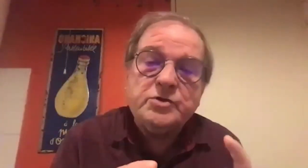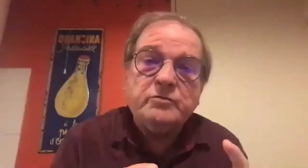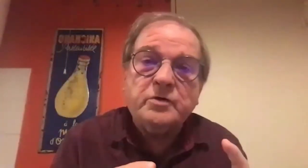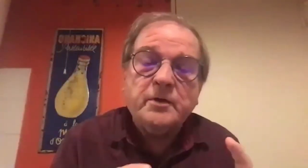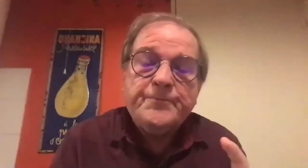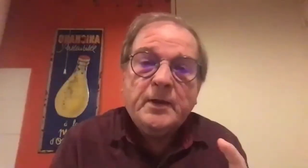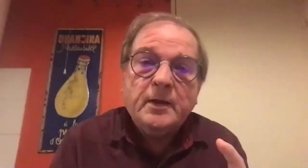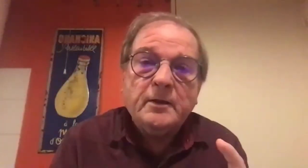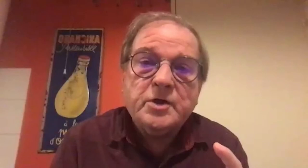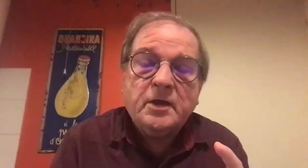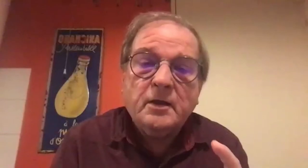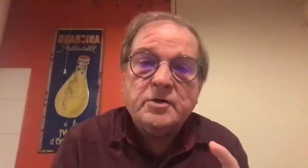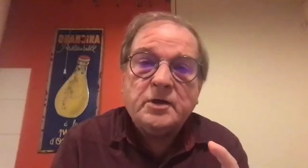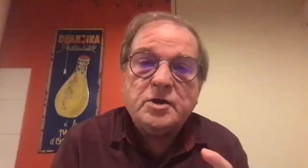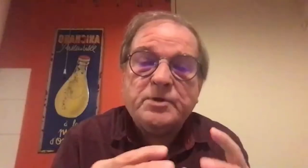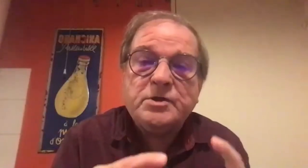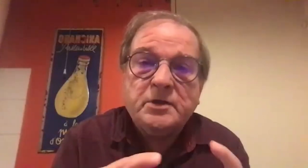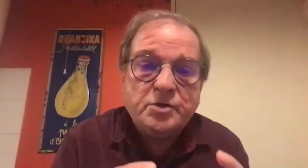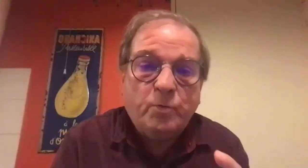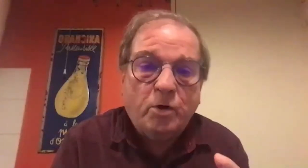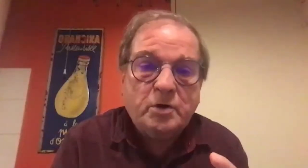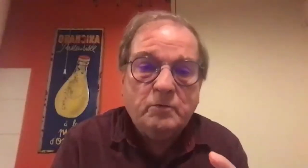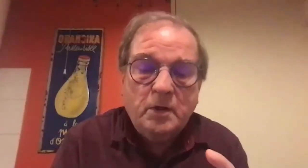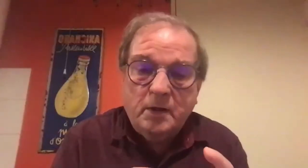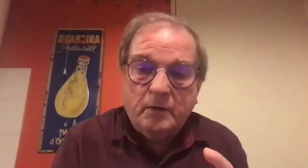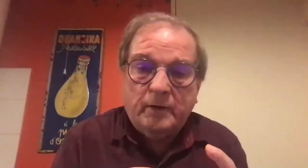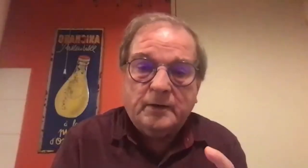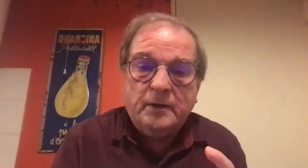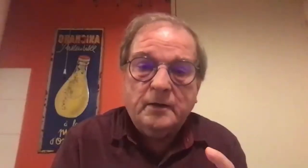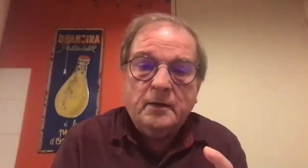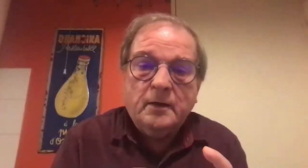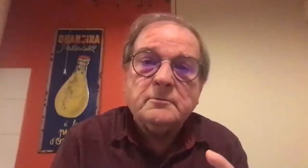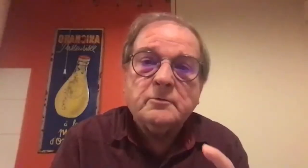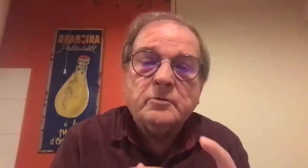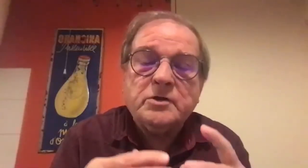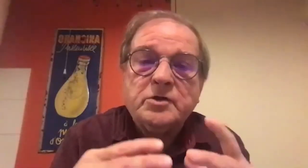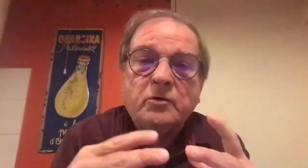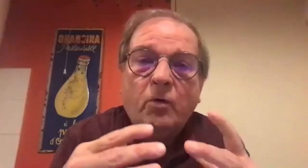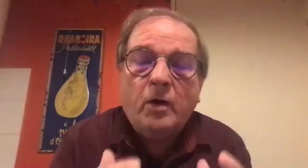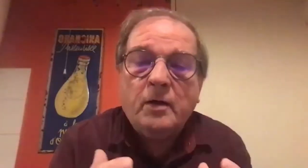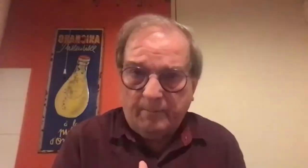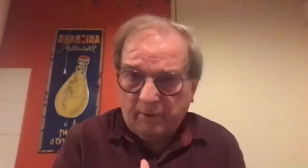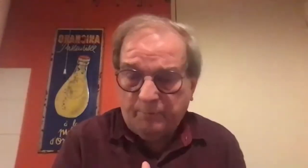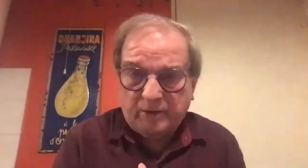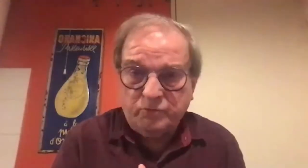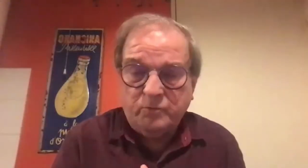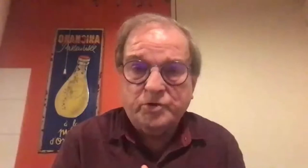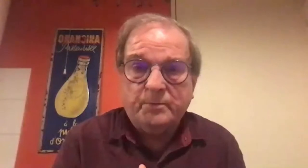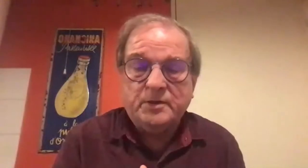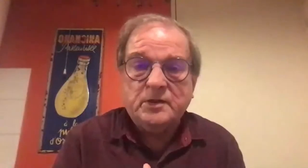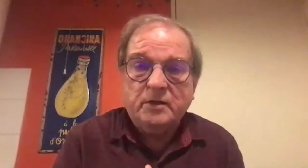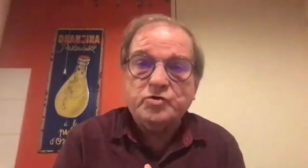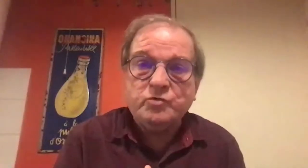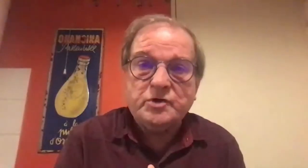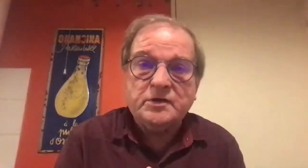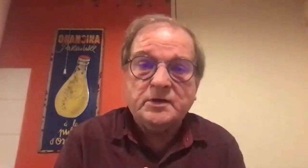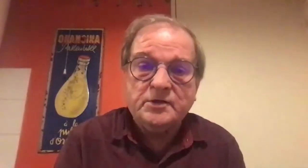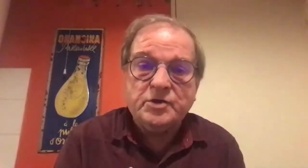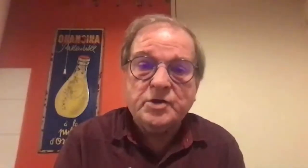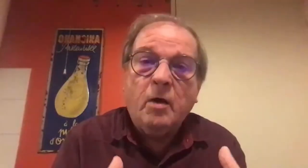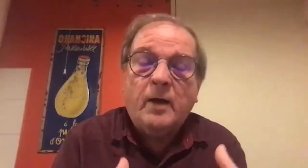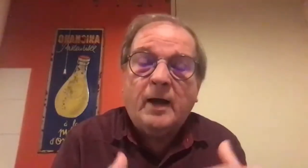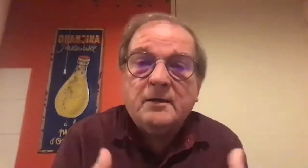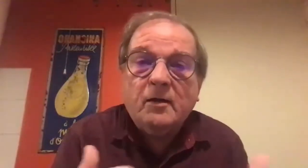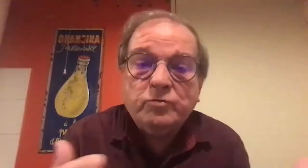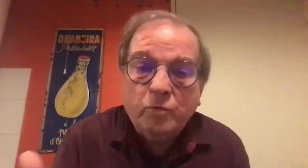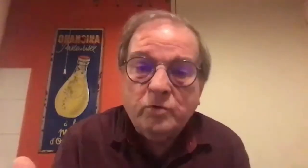No sentido de que as pesquisas mostram que o que se coloca para o Partido Comunista Brasileiro e suas